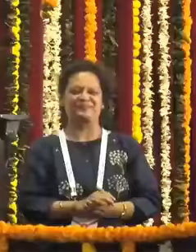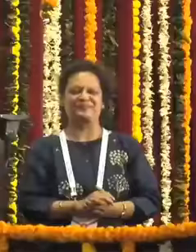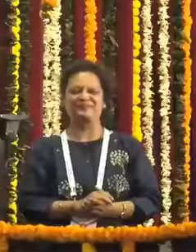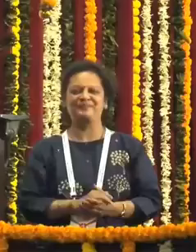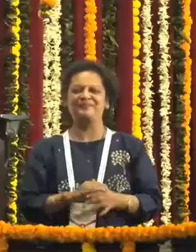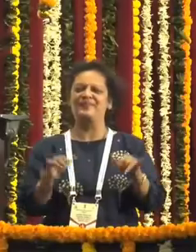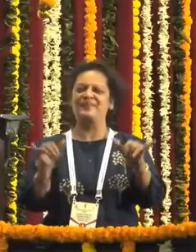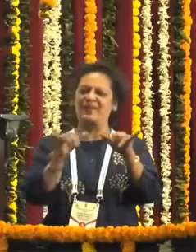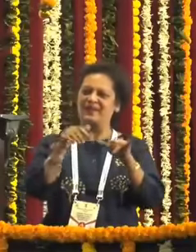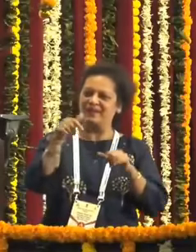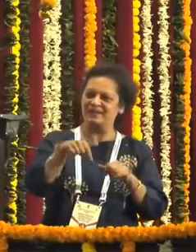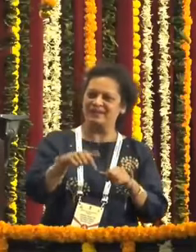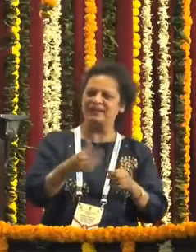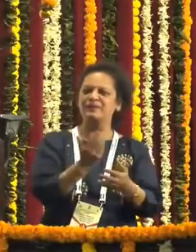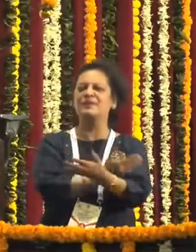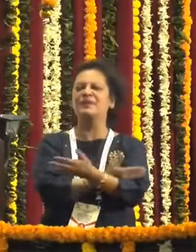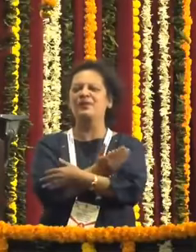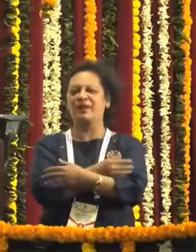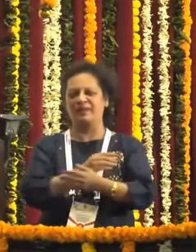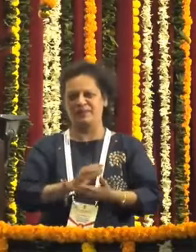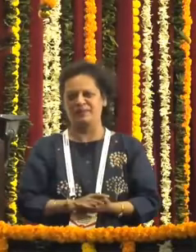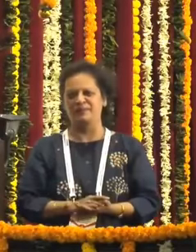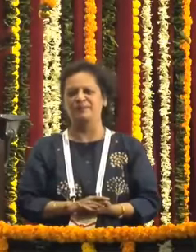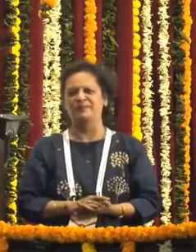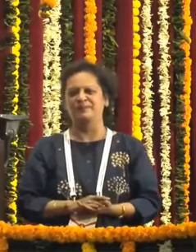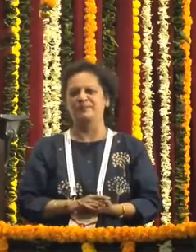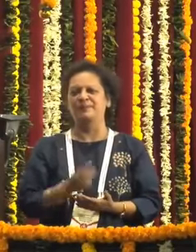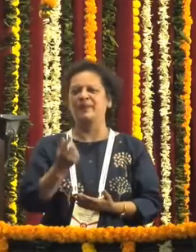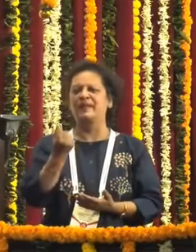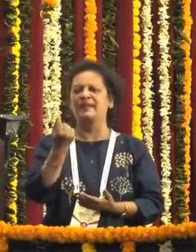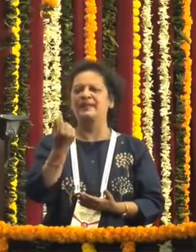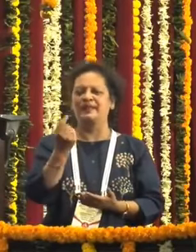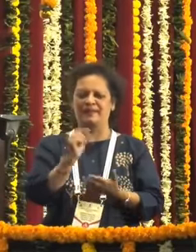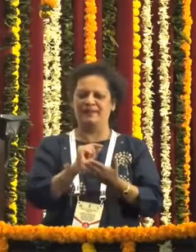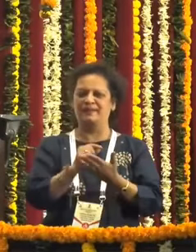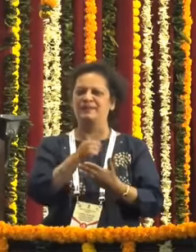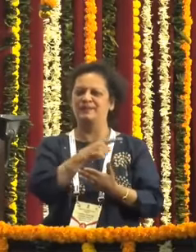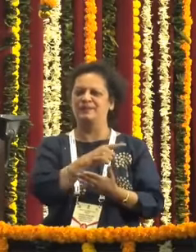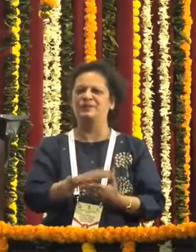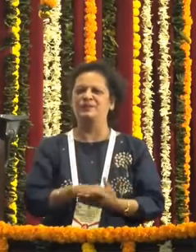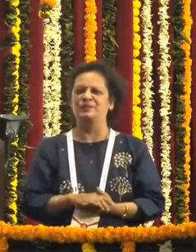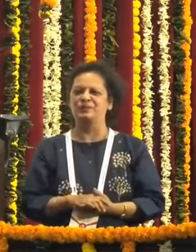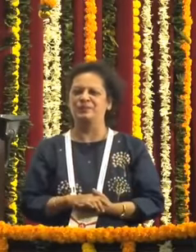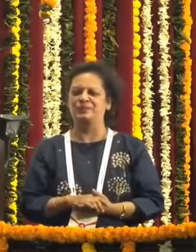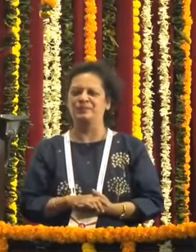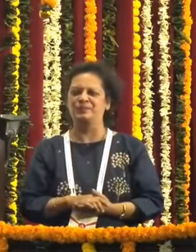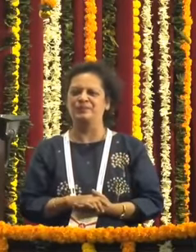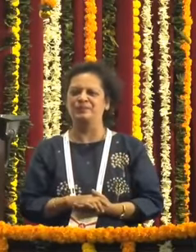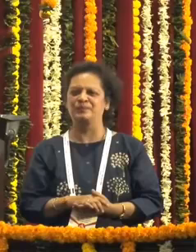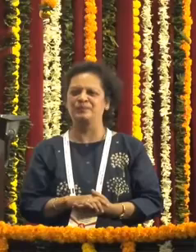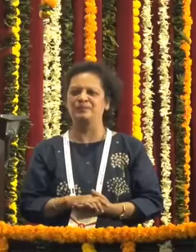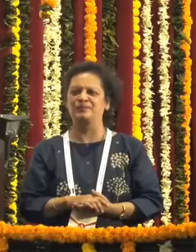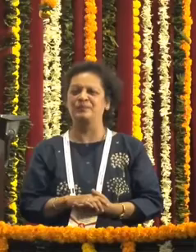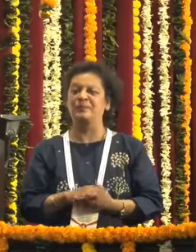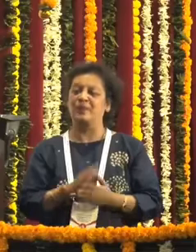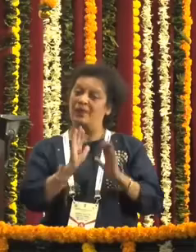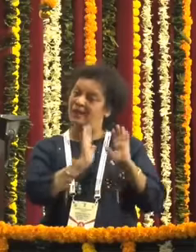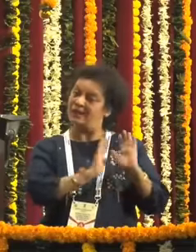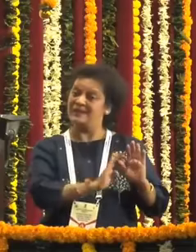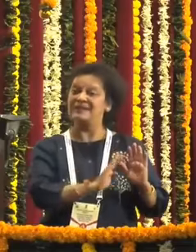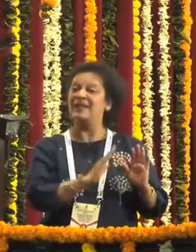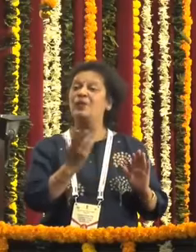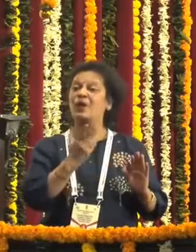त्याचबरोबर या दिव्यांग मंडळ निधी जो आहे तो देखील, मला आता भांगेजी म्हणाले आपली जी तरतूद आहे